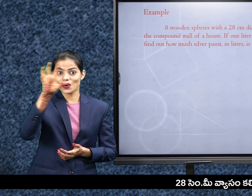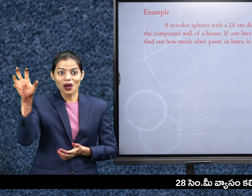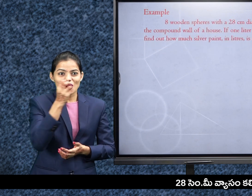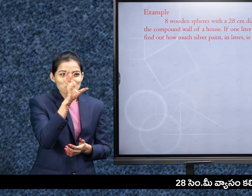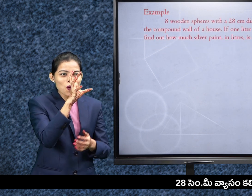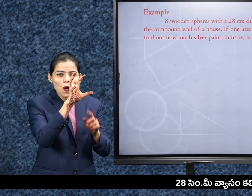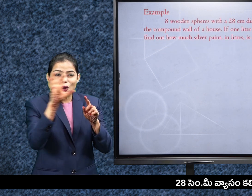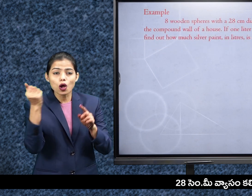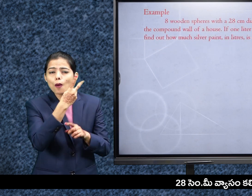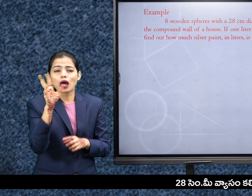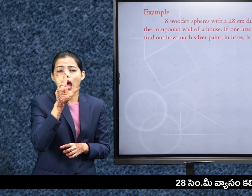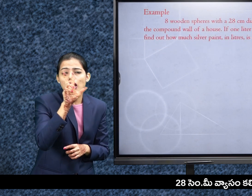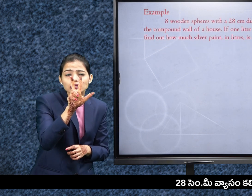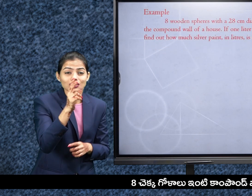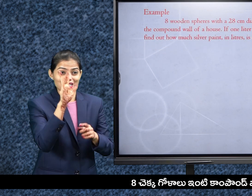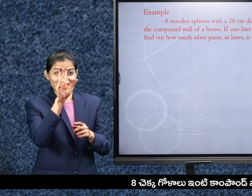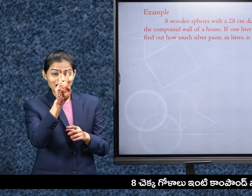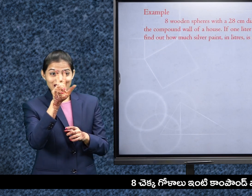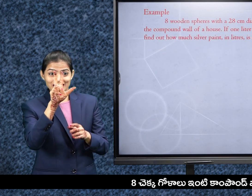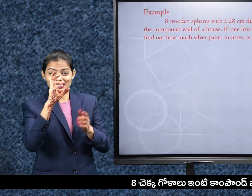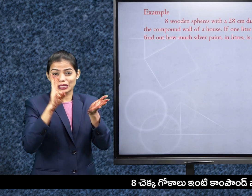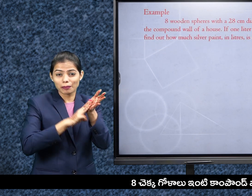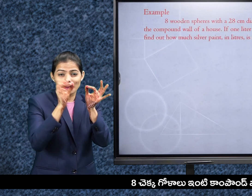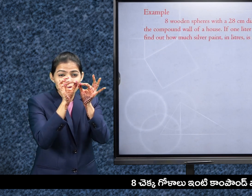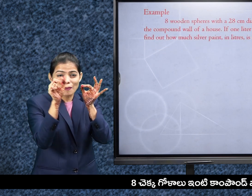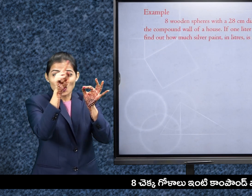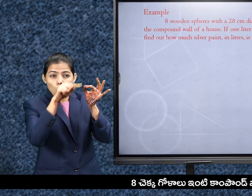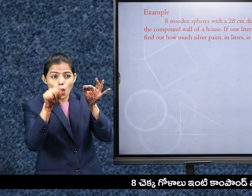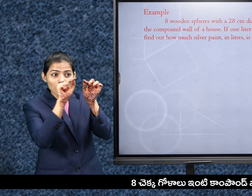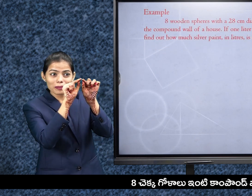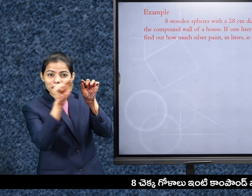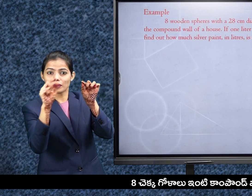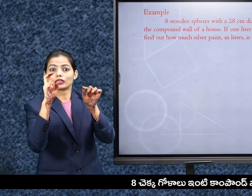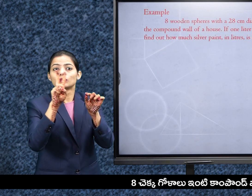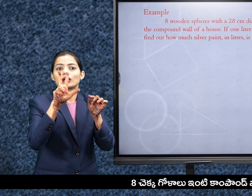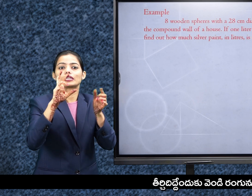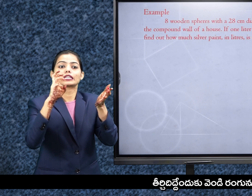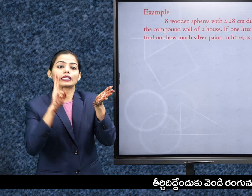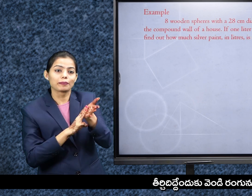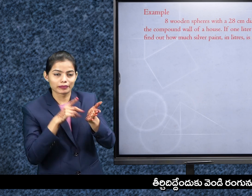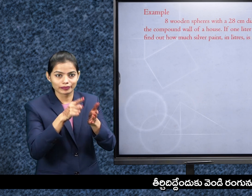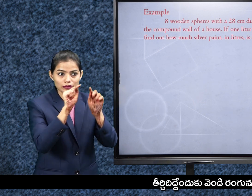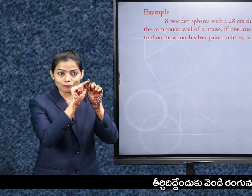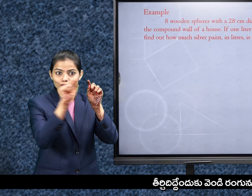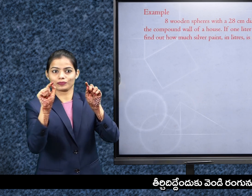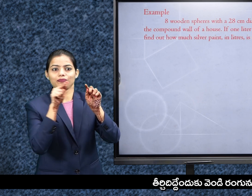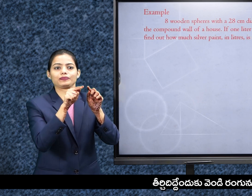28 సెంటీమీటర్ల వ్యాసం కలిగిన 8 చెక్క గోళాలు ఇంటి కాంపౌండ్ వాల్ను అందంగా తీర్చిదిద్దేందుకు వెండి రంగును పూశారు.